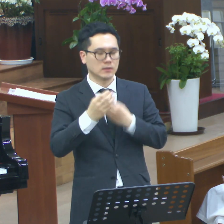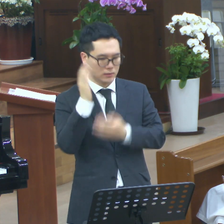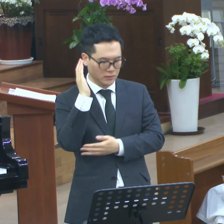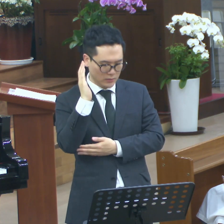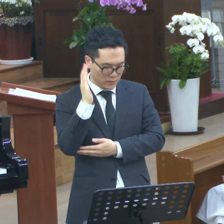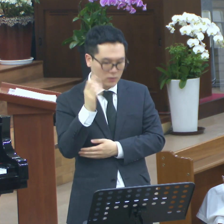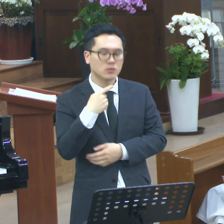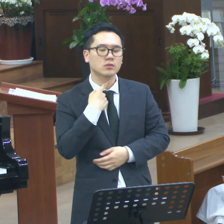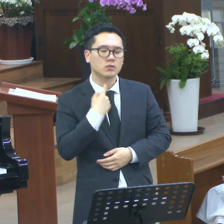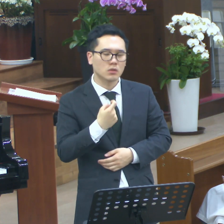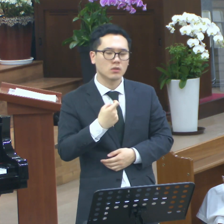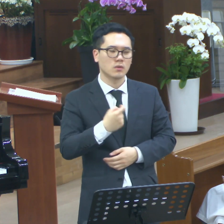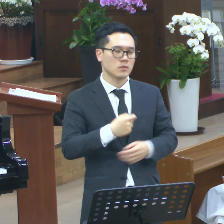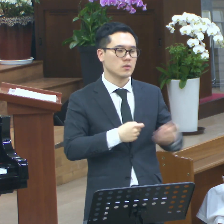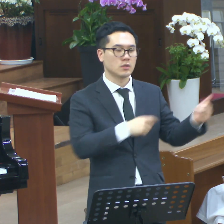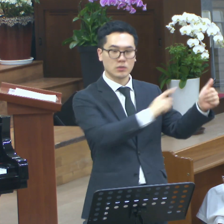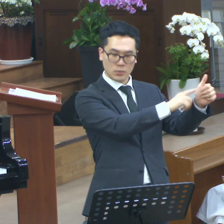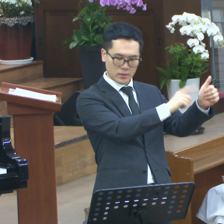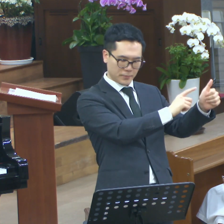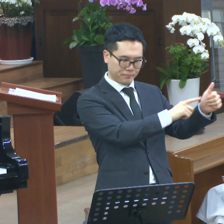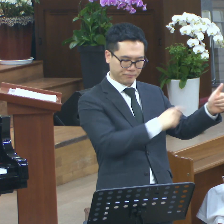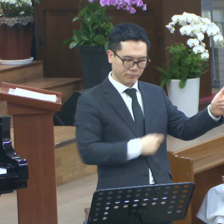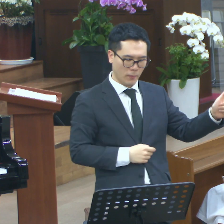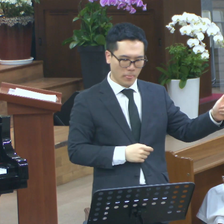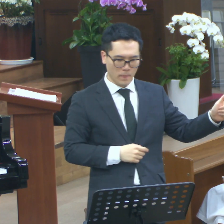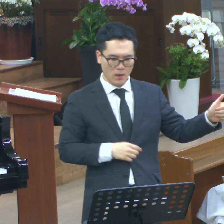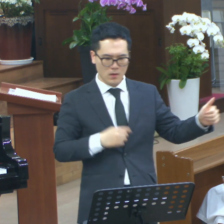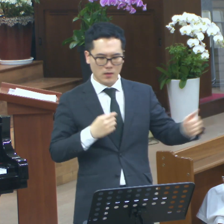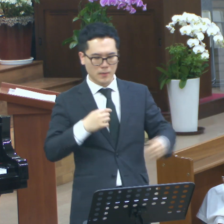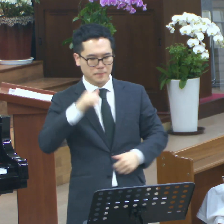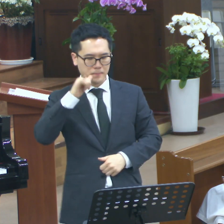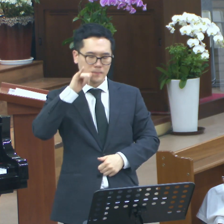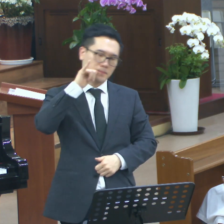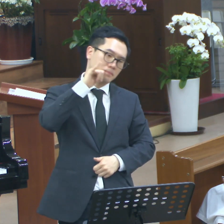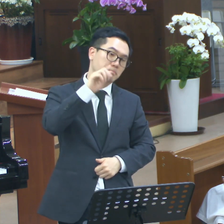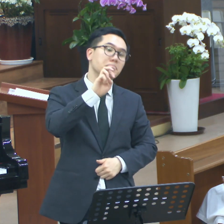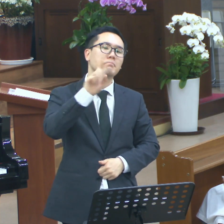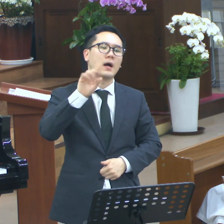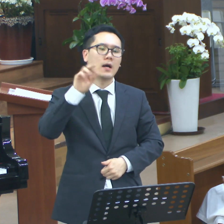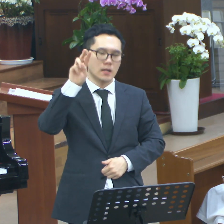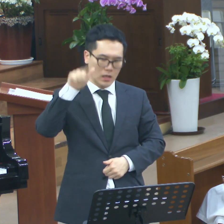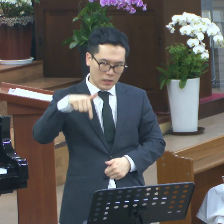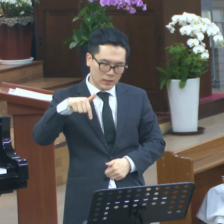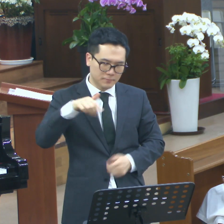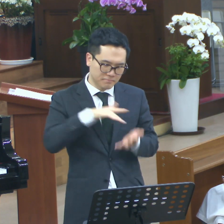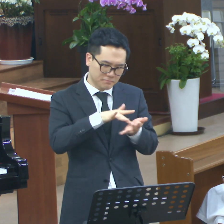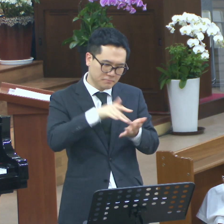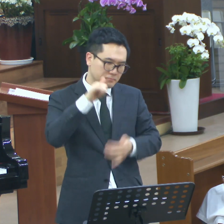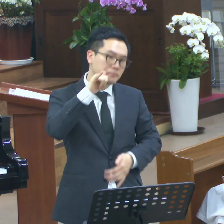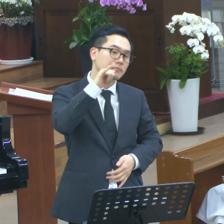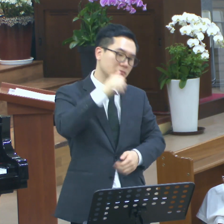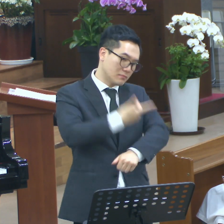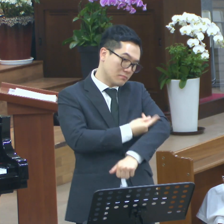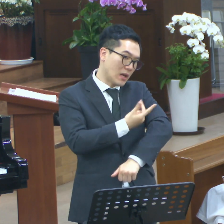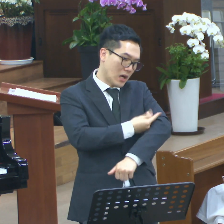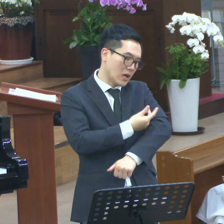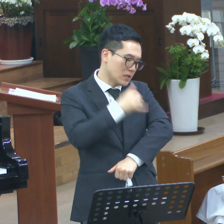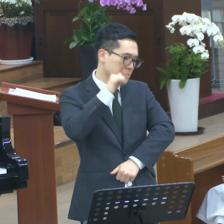방법이 뭔지 아세요? 마약하는 사람을 가까이 하지 않는 겁니다. 그 말씀하시더라고요. 여러분 죄를 짓는